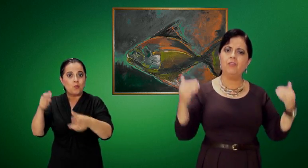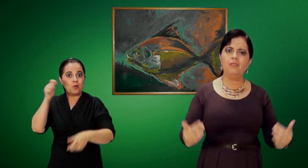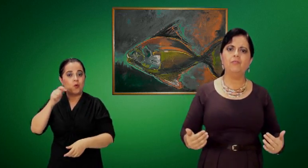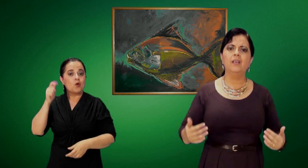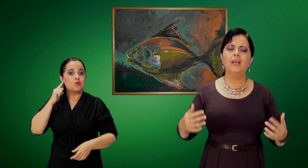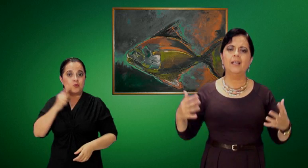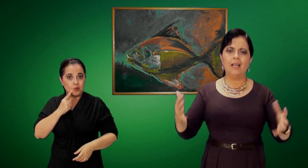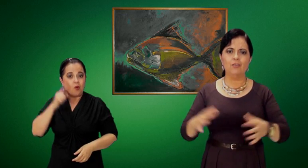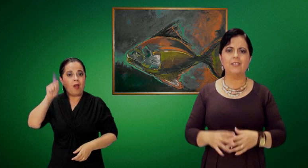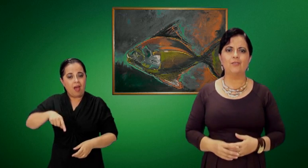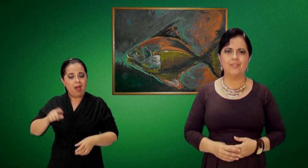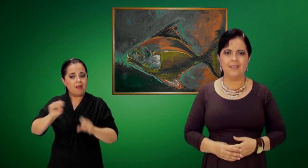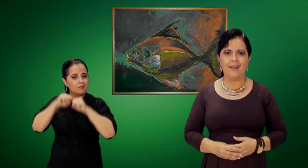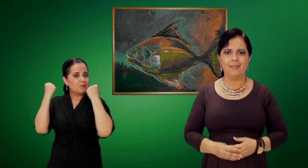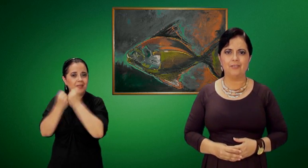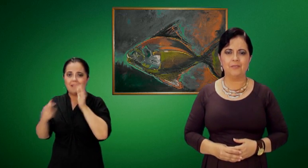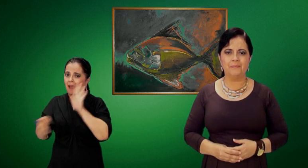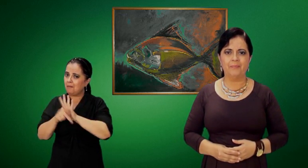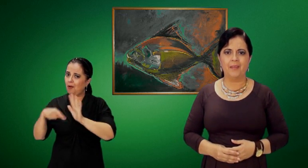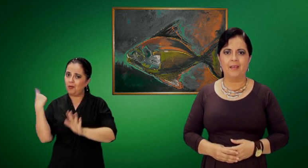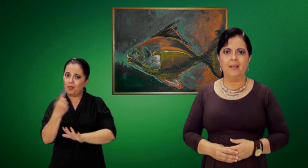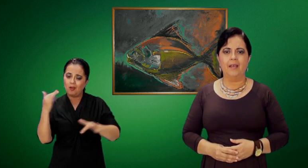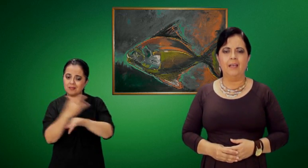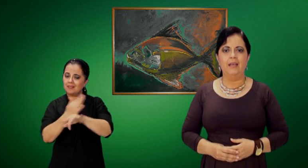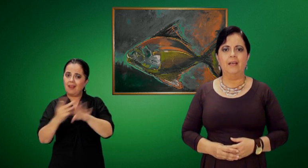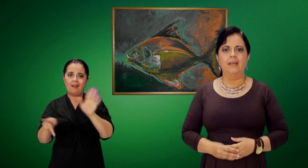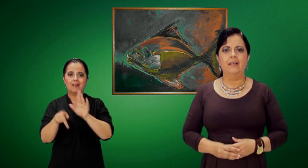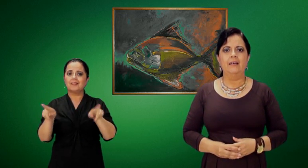que vive na nossa sociedade.